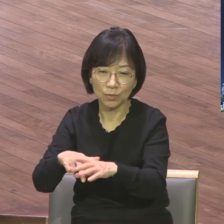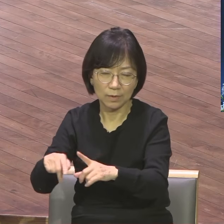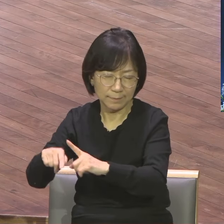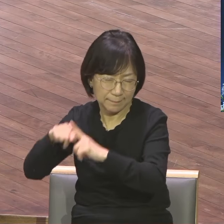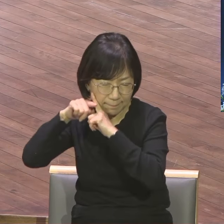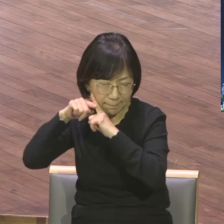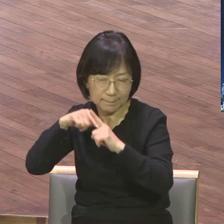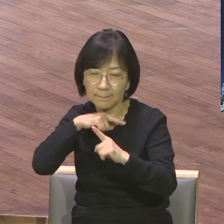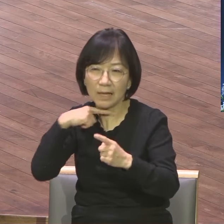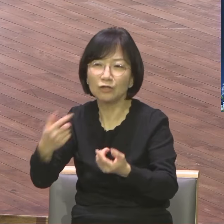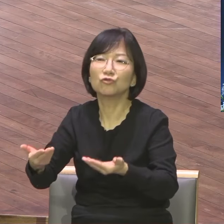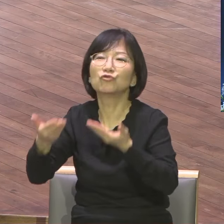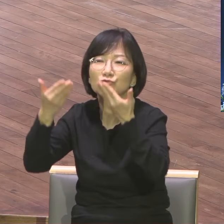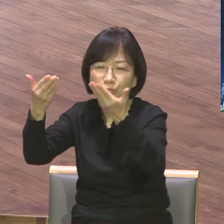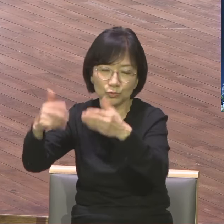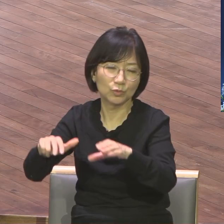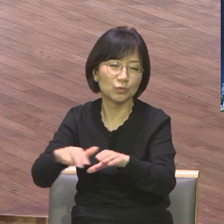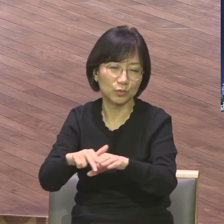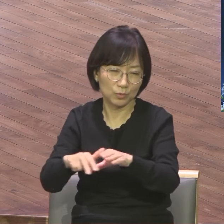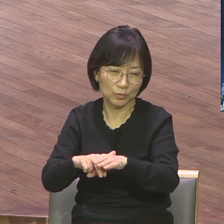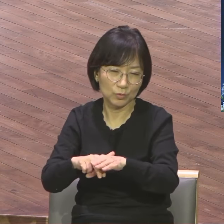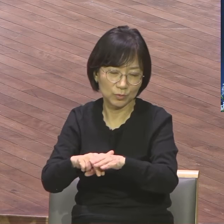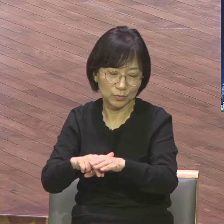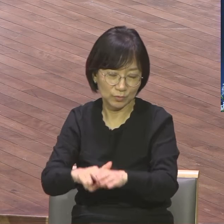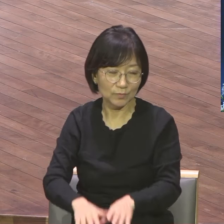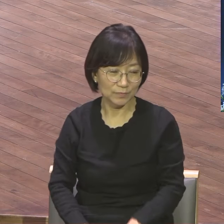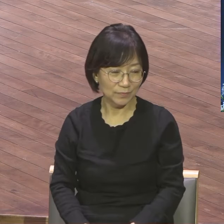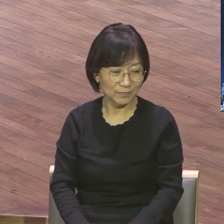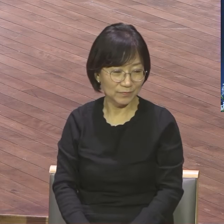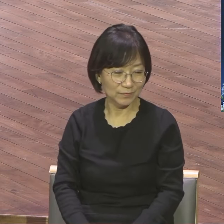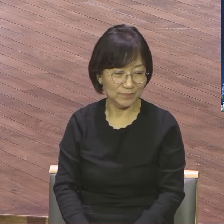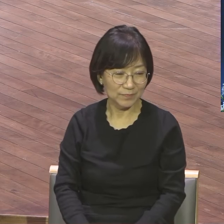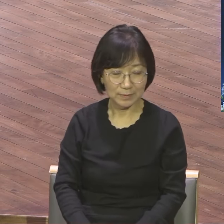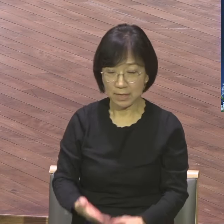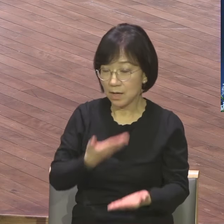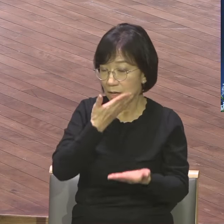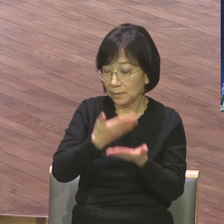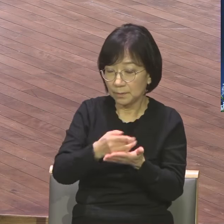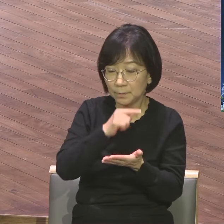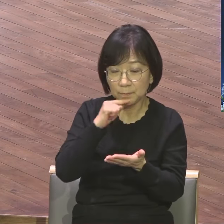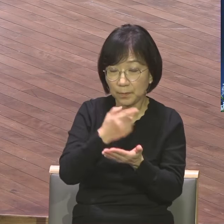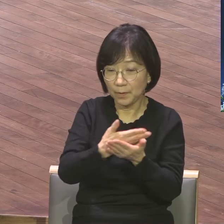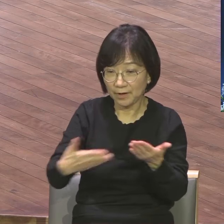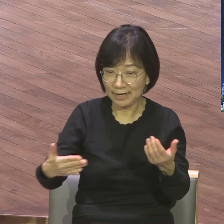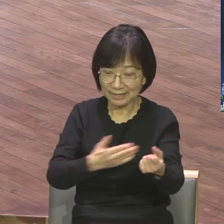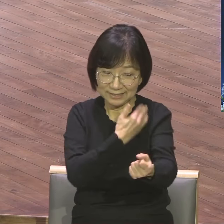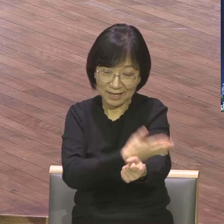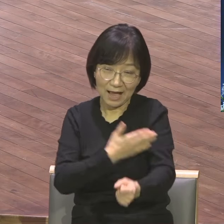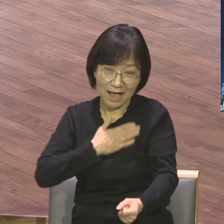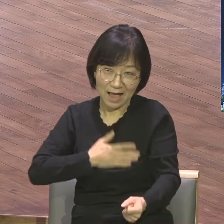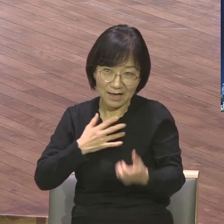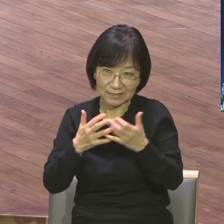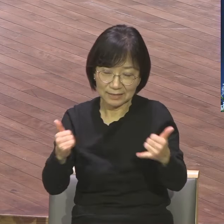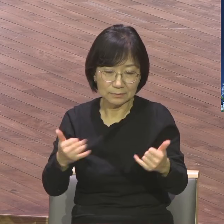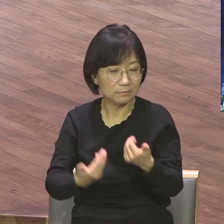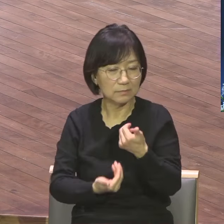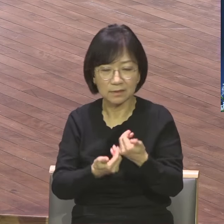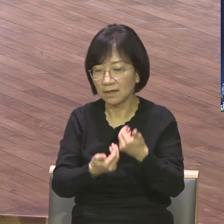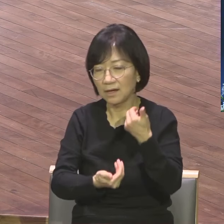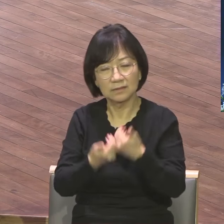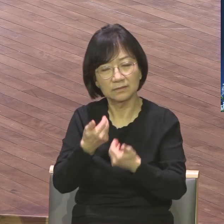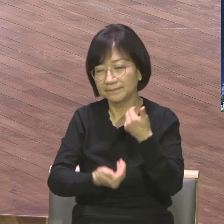이 은혜를 아는 자 실망하지 않습니다. 이 보혈의 능력을 아는 자 갈등하지 않습니다. 왜